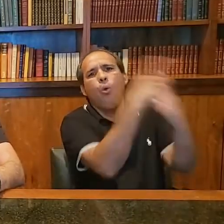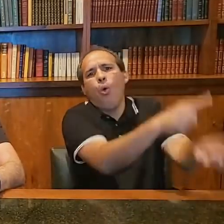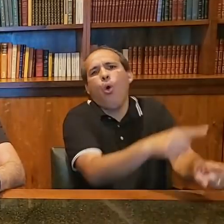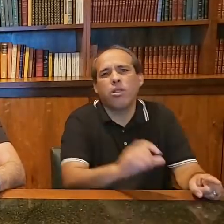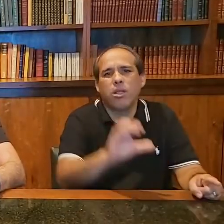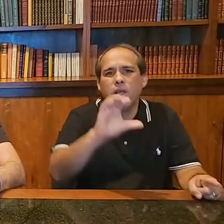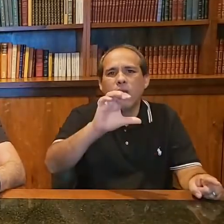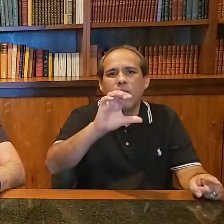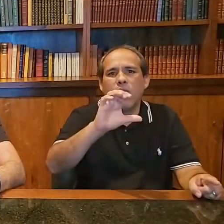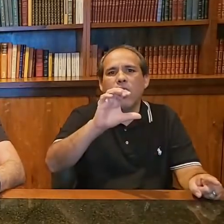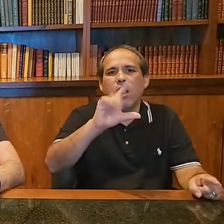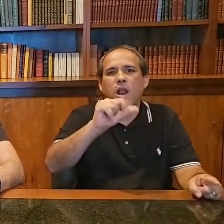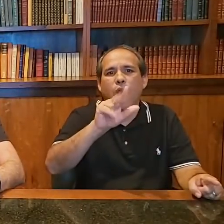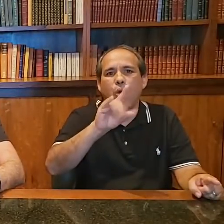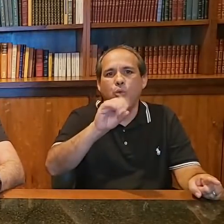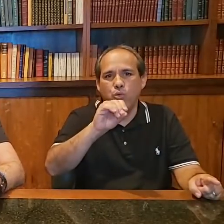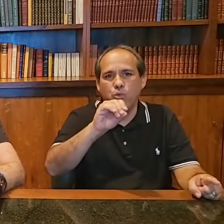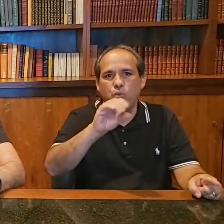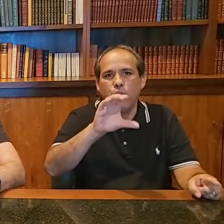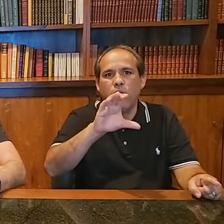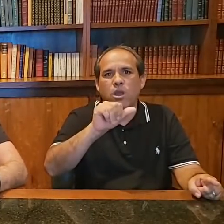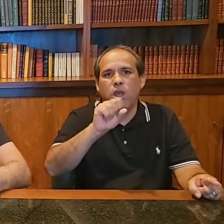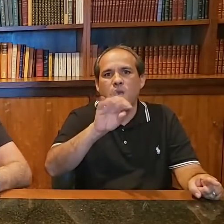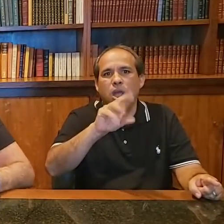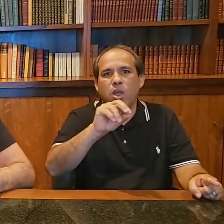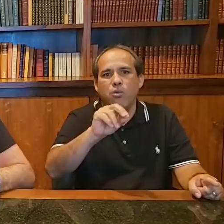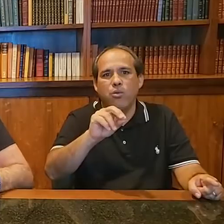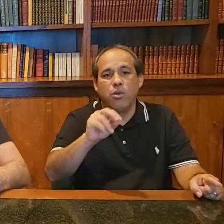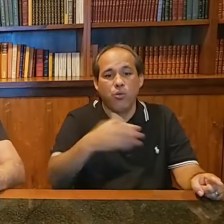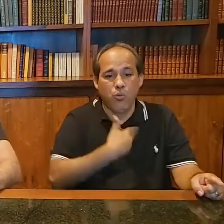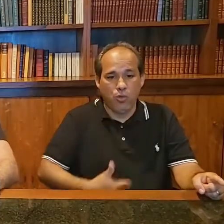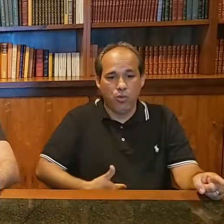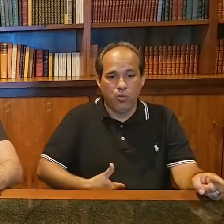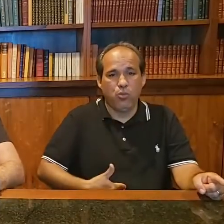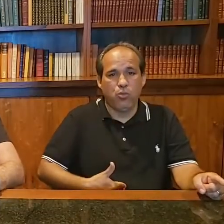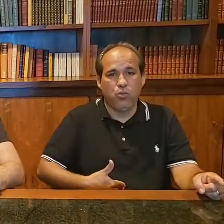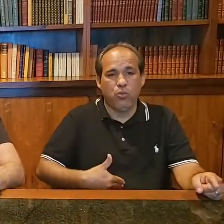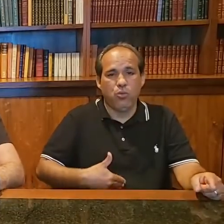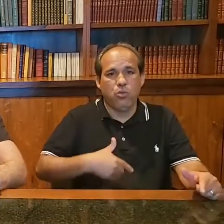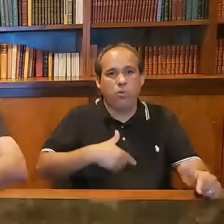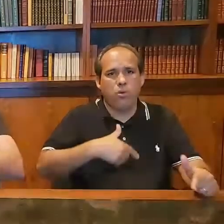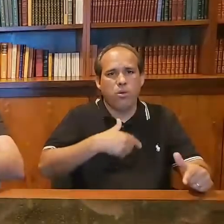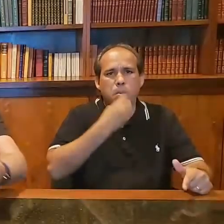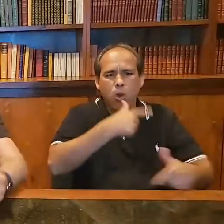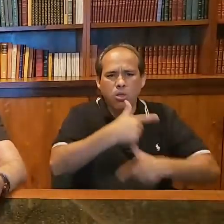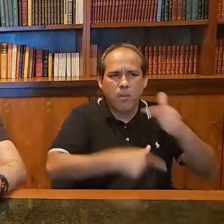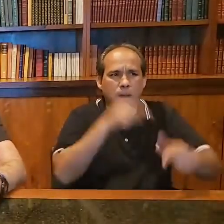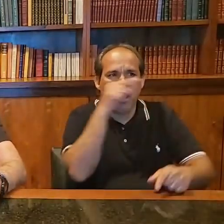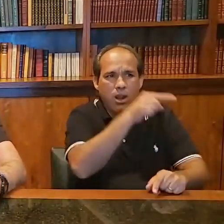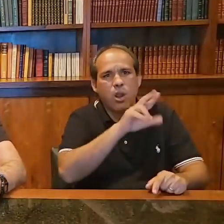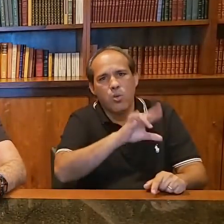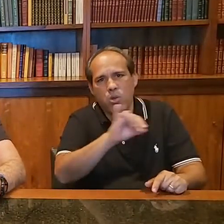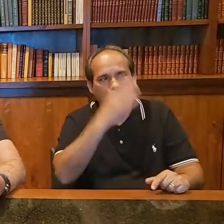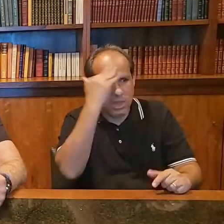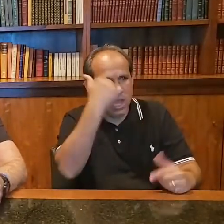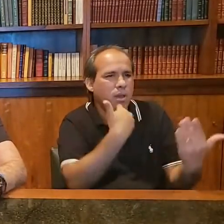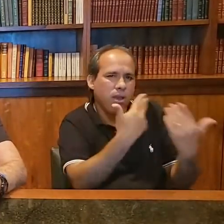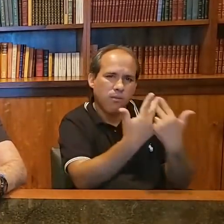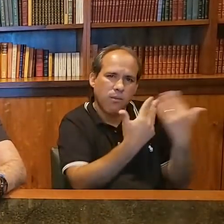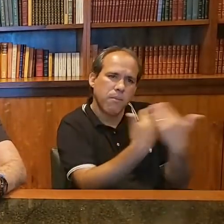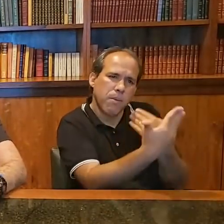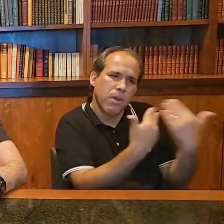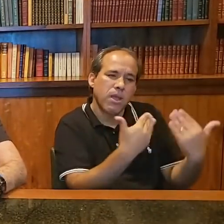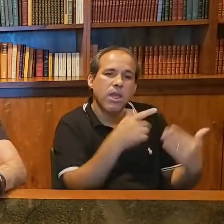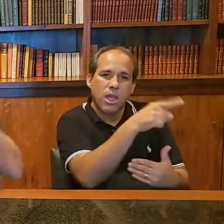aí que tem feito um bom trabalho no Rio de Janeiro. Sabe que, de vez em quando converso com ele, tá?